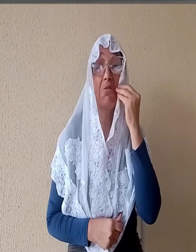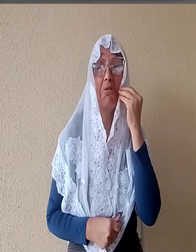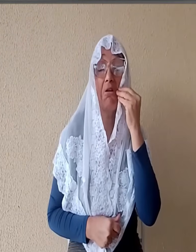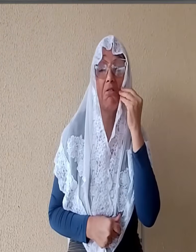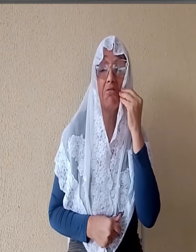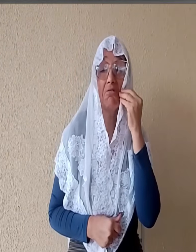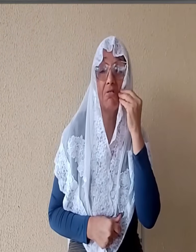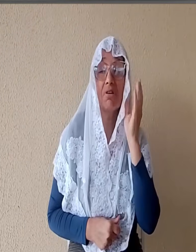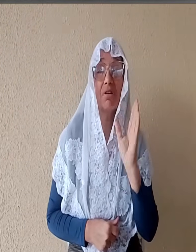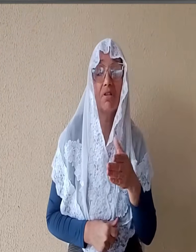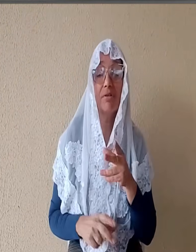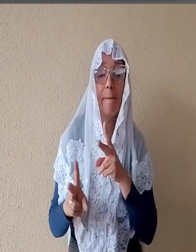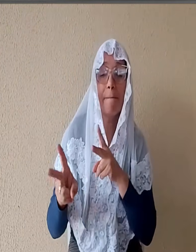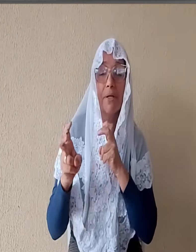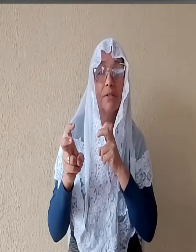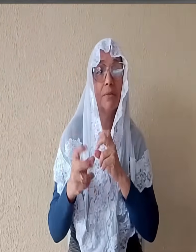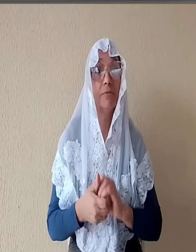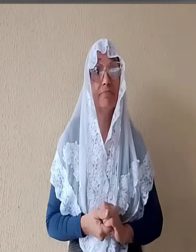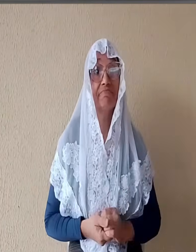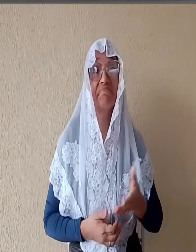tinha servos valentes,